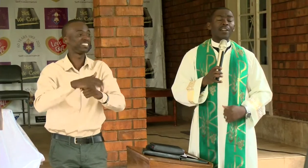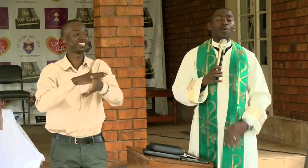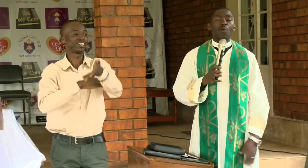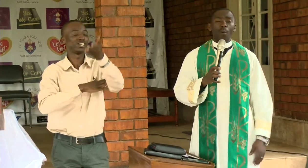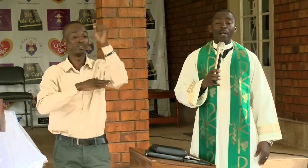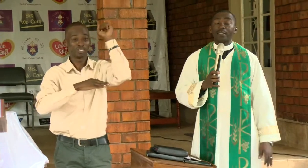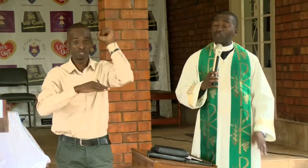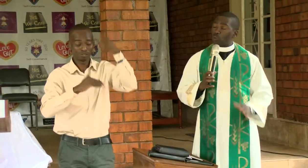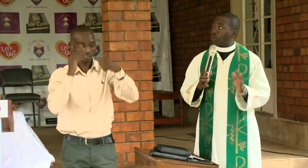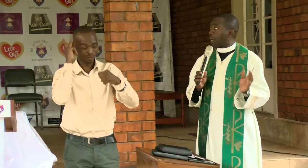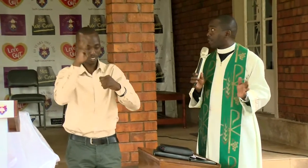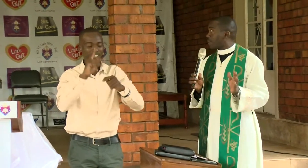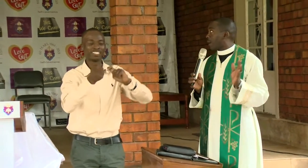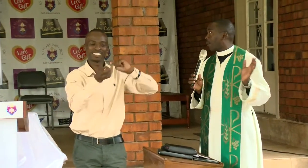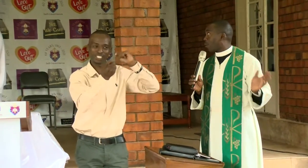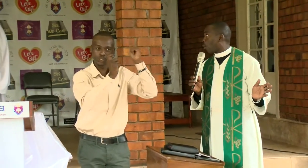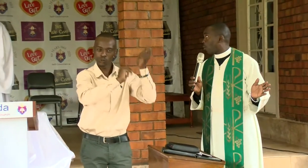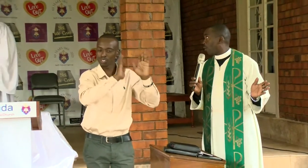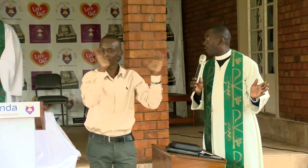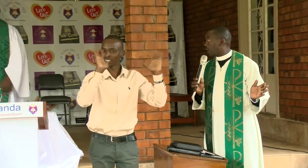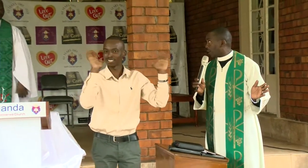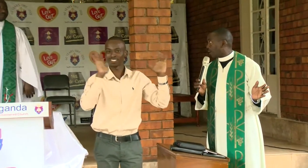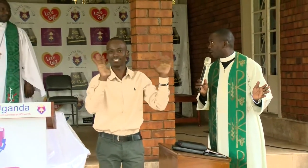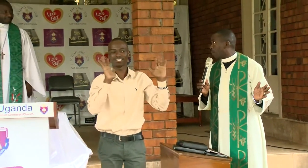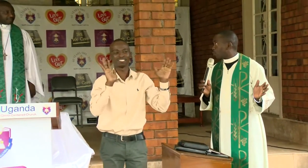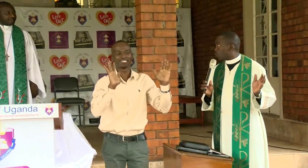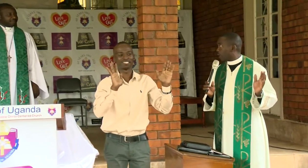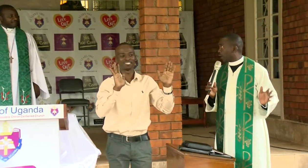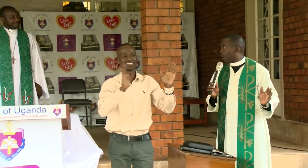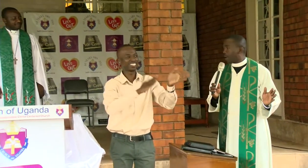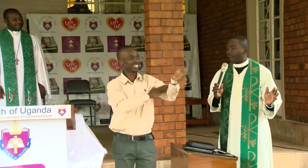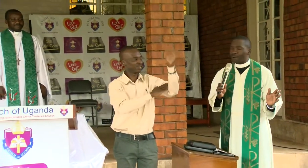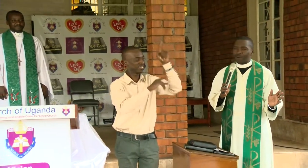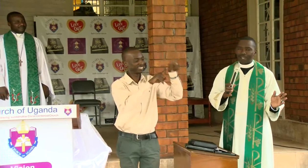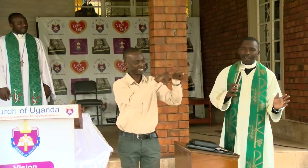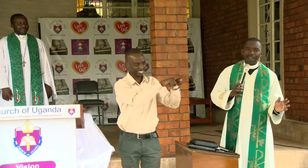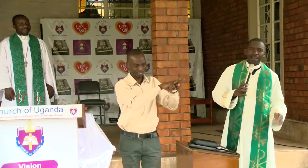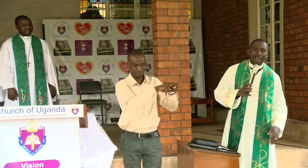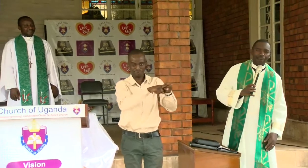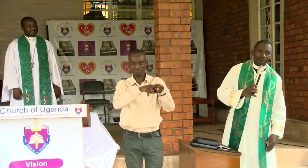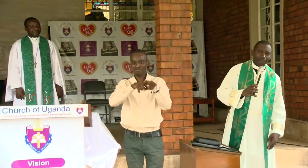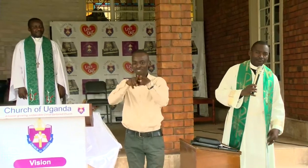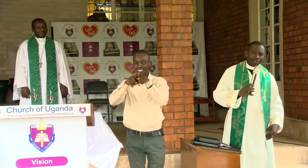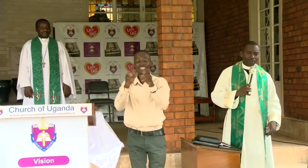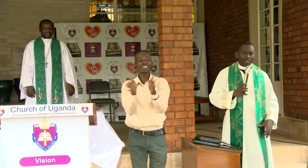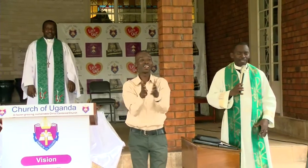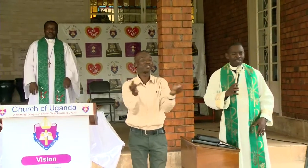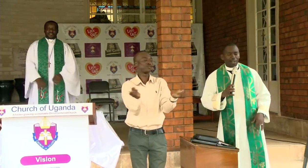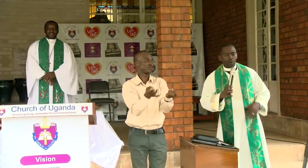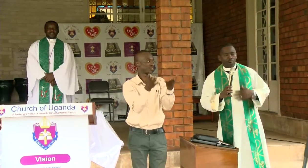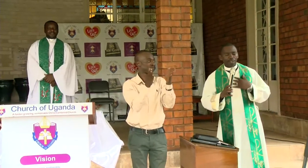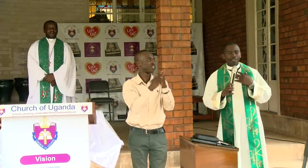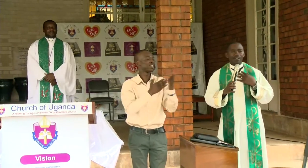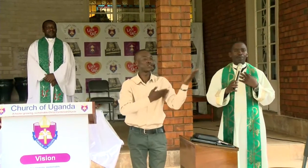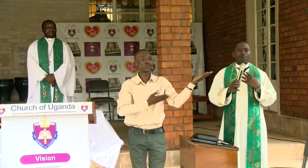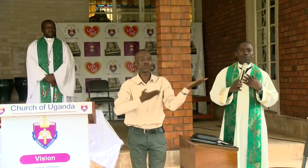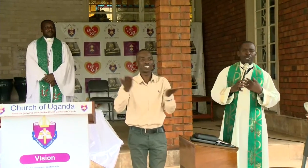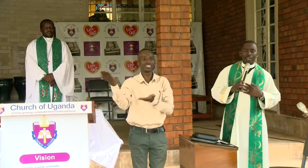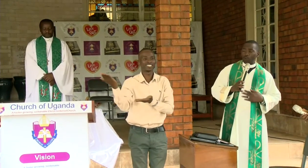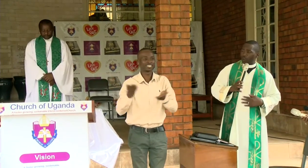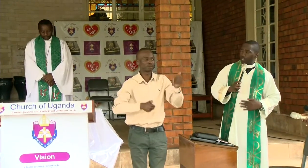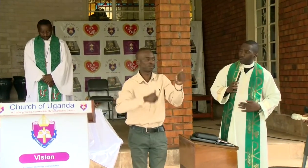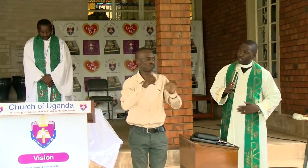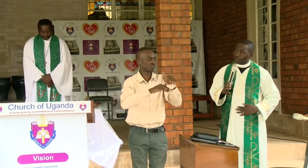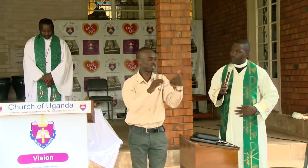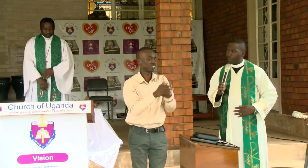bwe kigenda okuba, takyuka ate kigabanako na muntu mulala. Haleluya. Mukama yeebazibwe. Njagala okwaniriza buli muntu